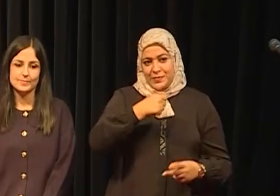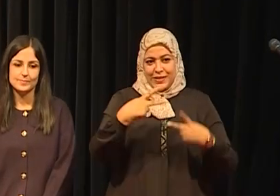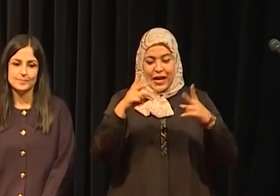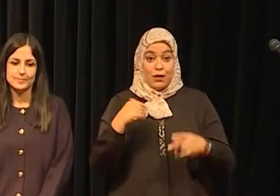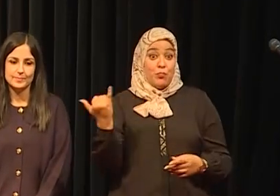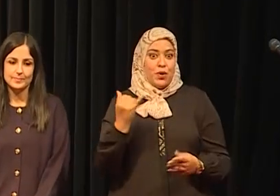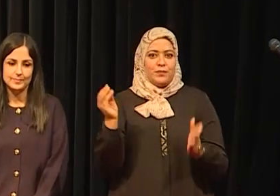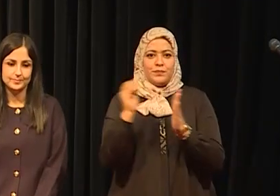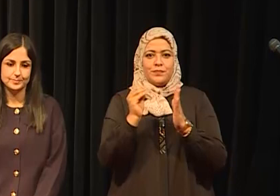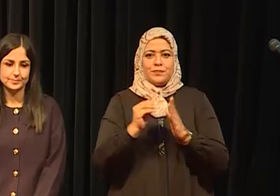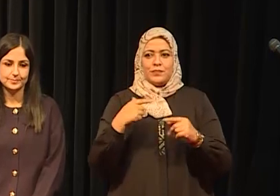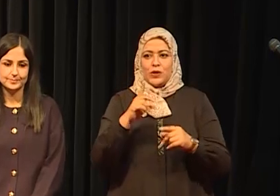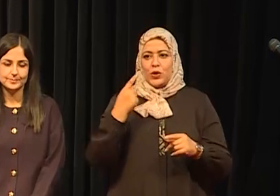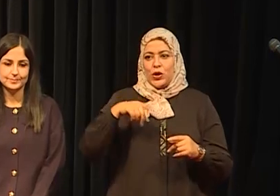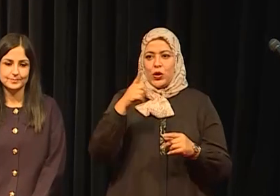القيم،